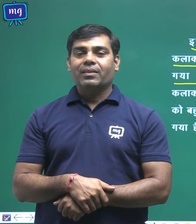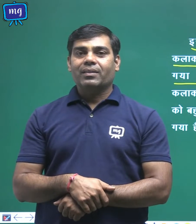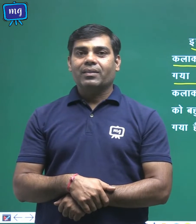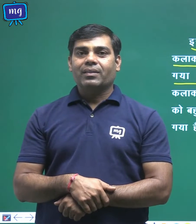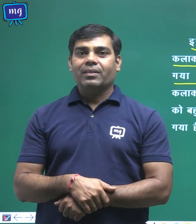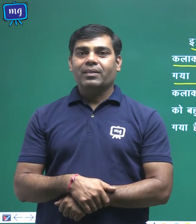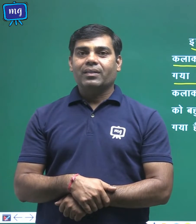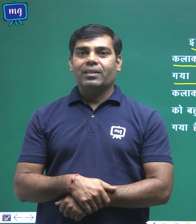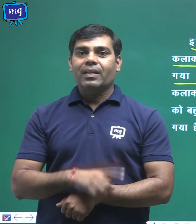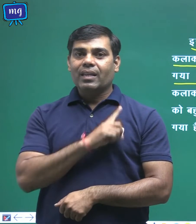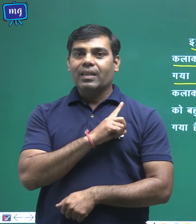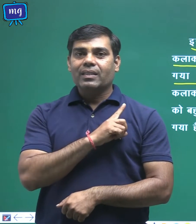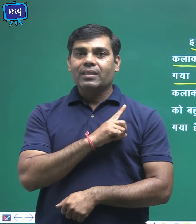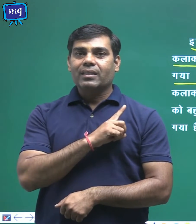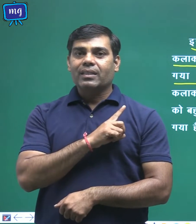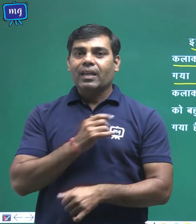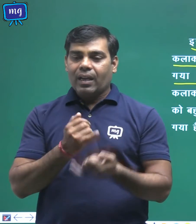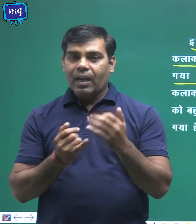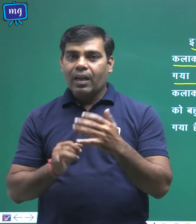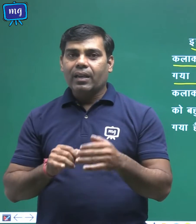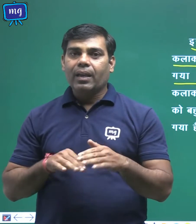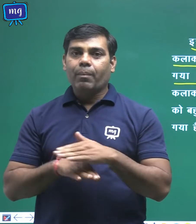इस कहानी में